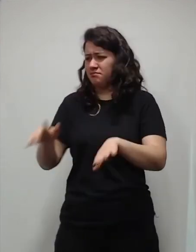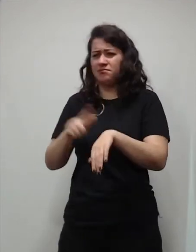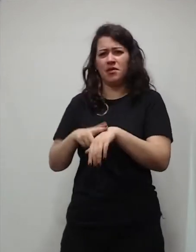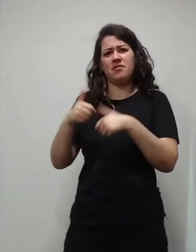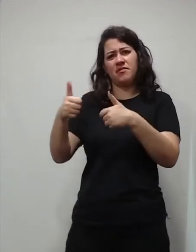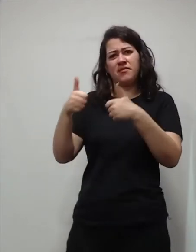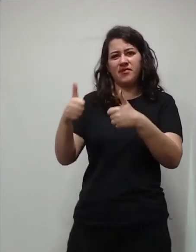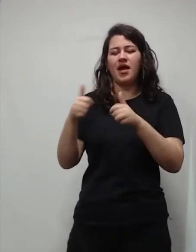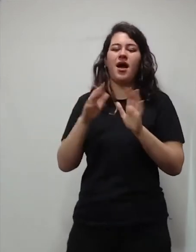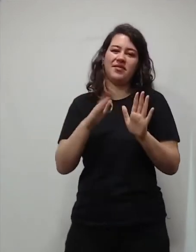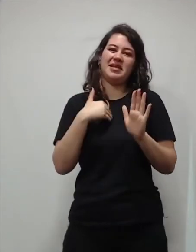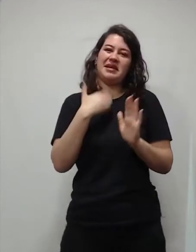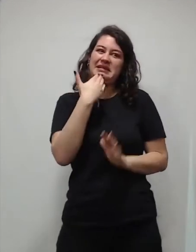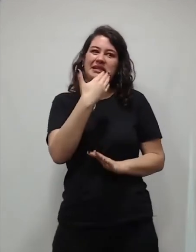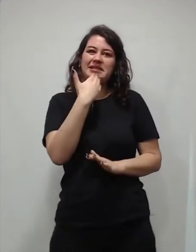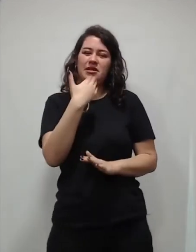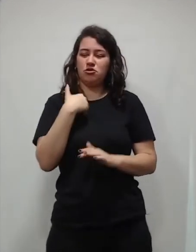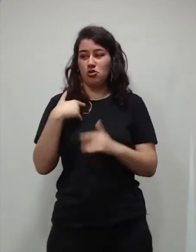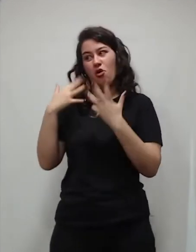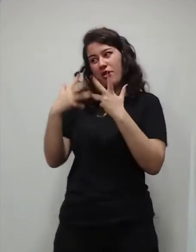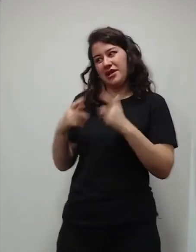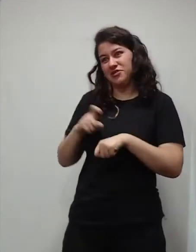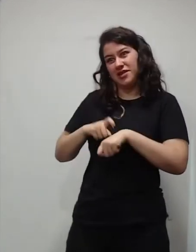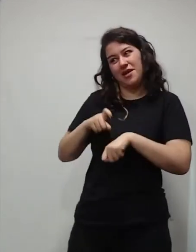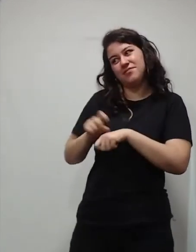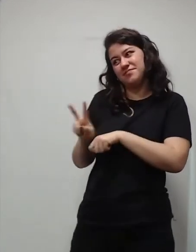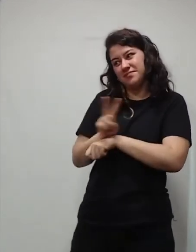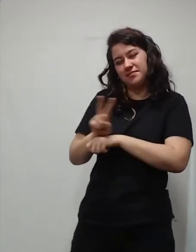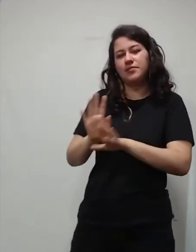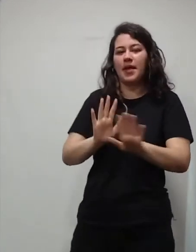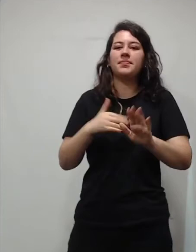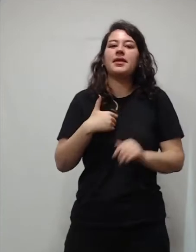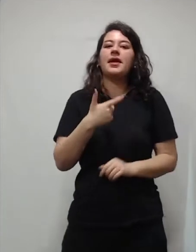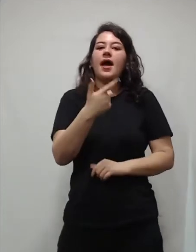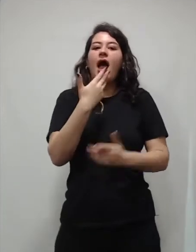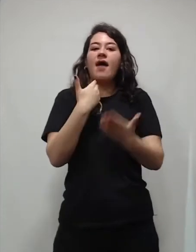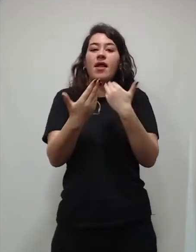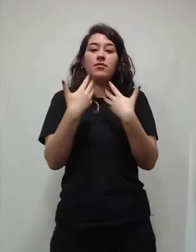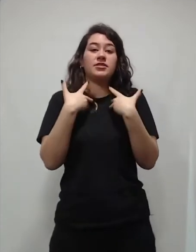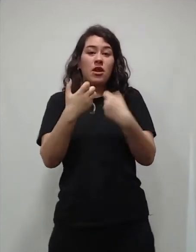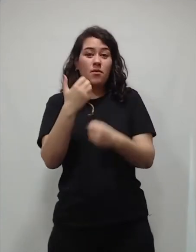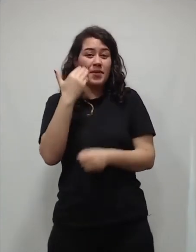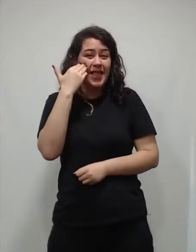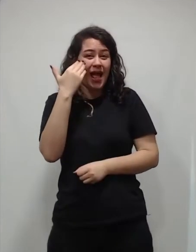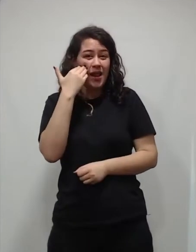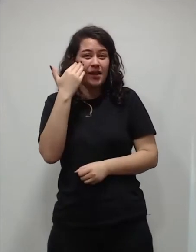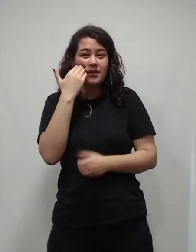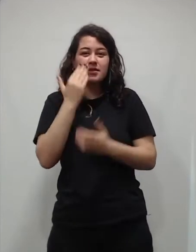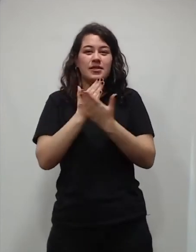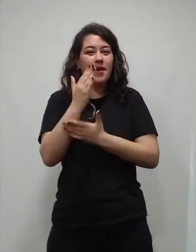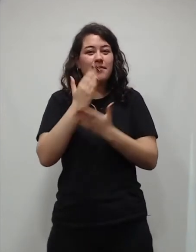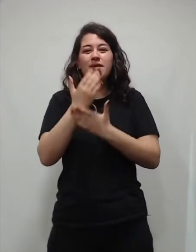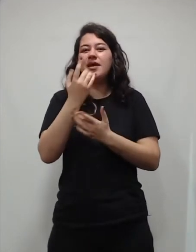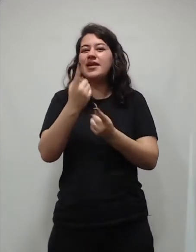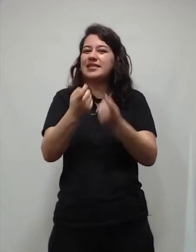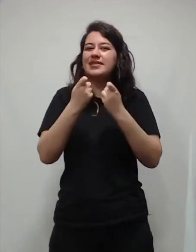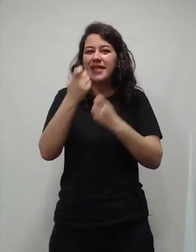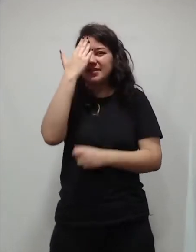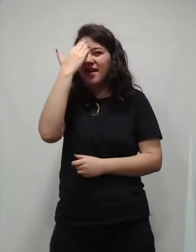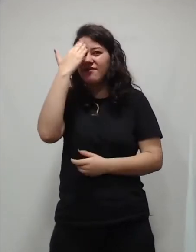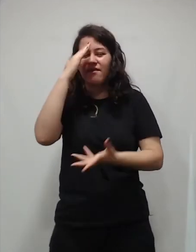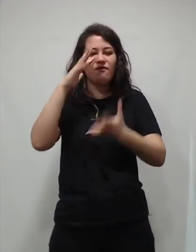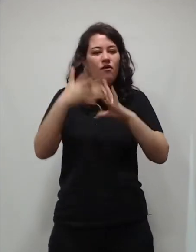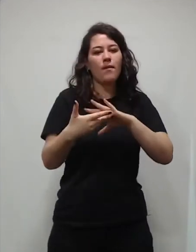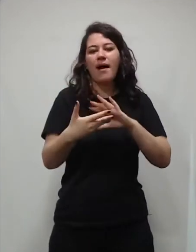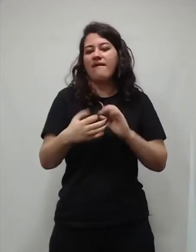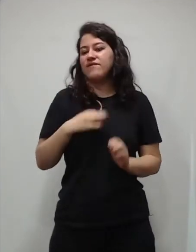bien. Esa mirada. Entonces, cuando hablamos de salud mental, no hay forma de no mirar las distintas dimensiones de la vida,